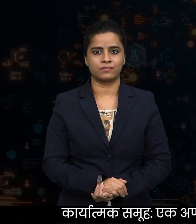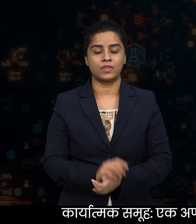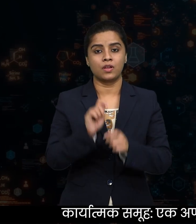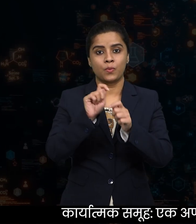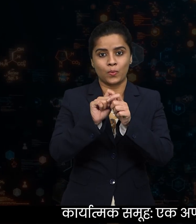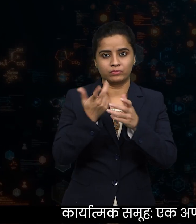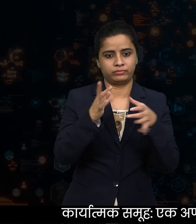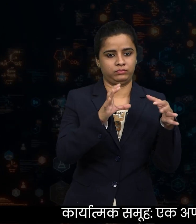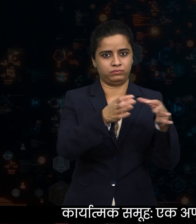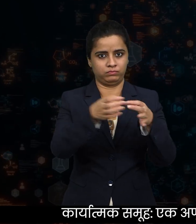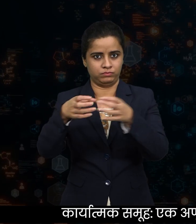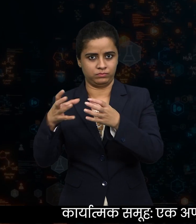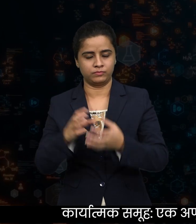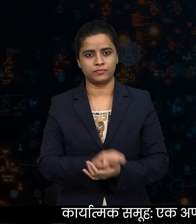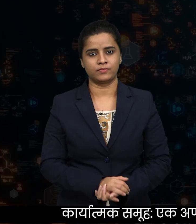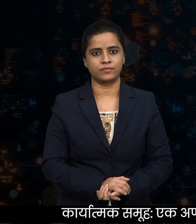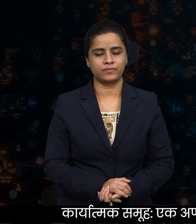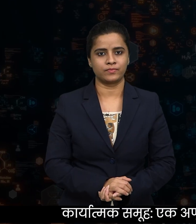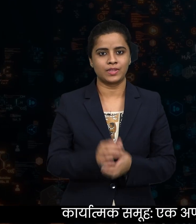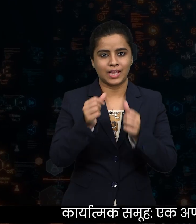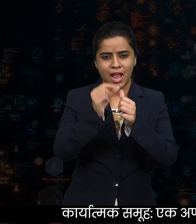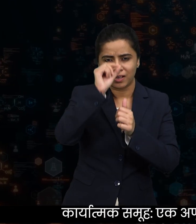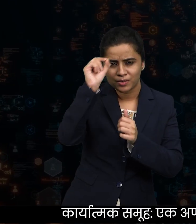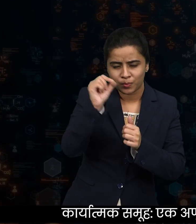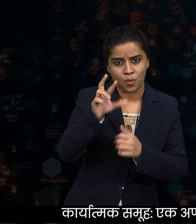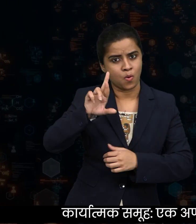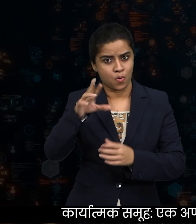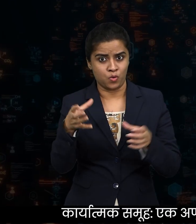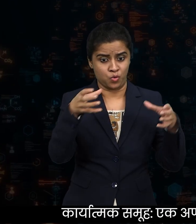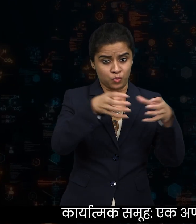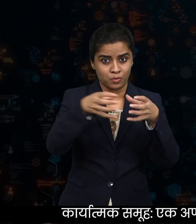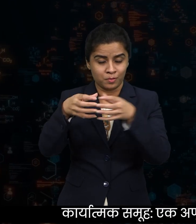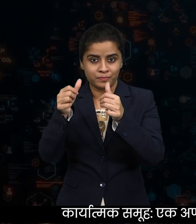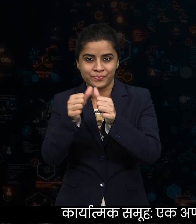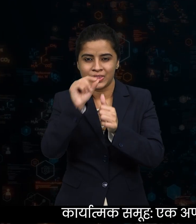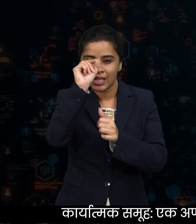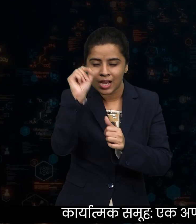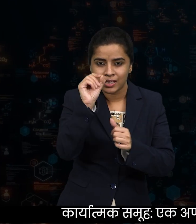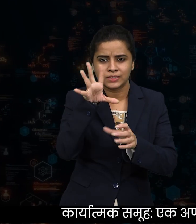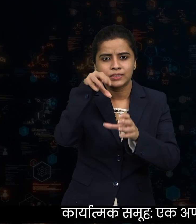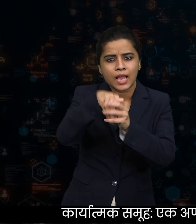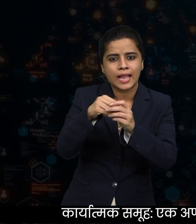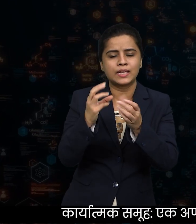कार्यात्मक समूह, एक अणु में एक परमाणु या परमाणुओं का समूह।